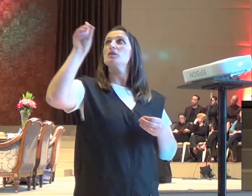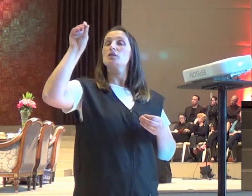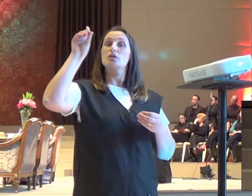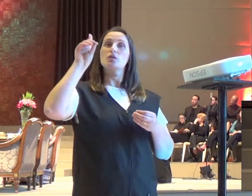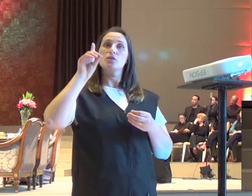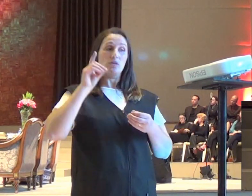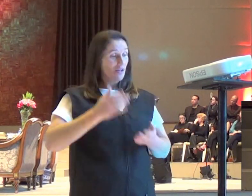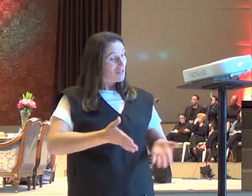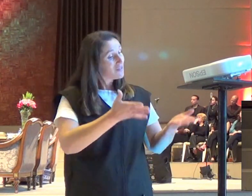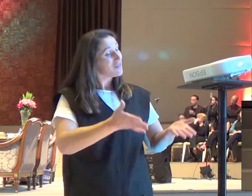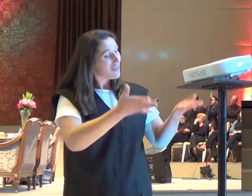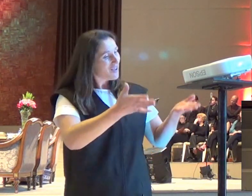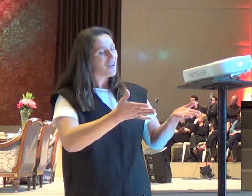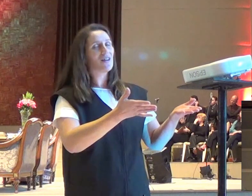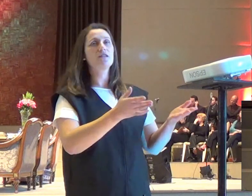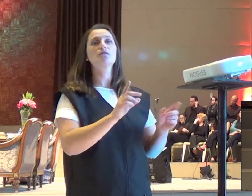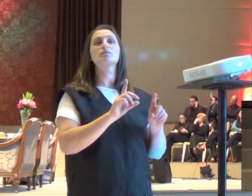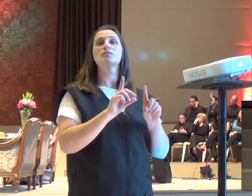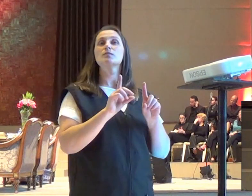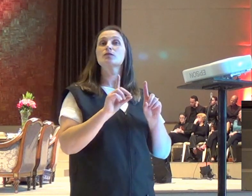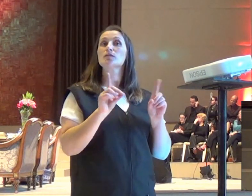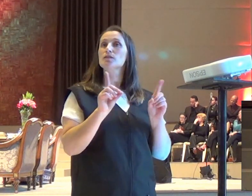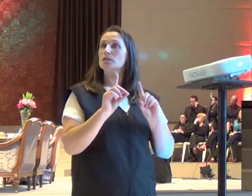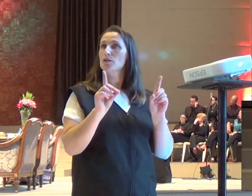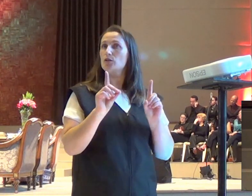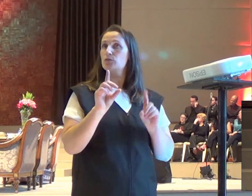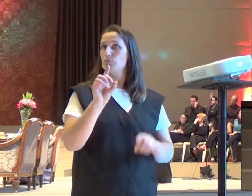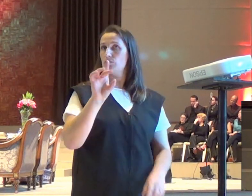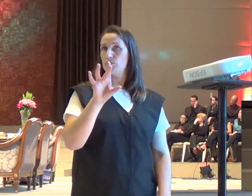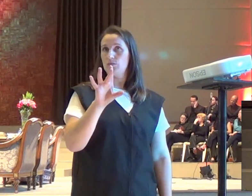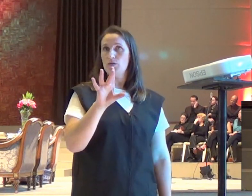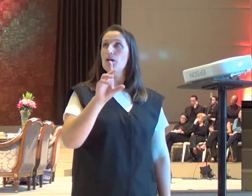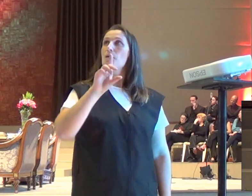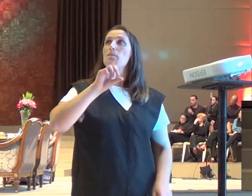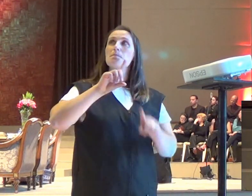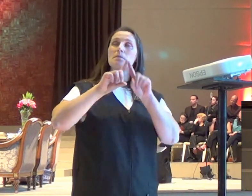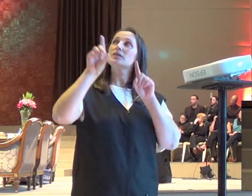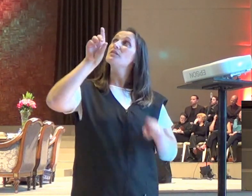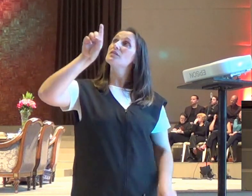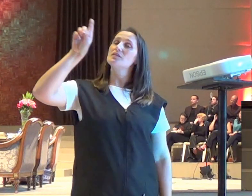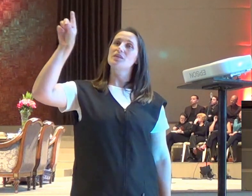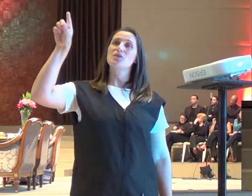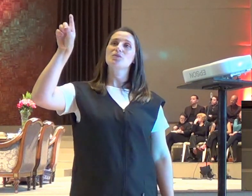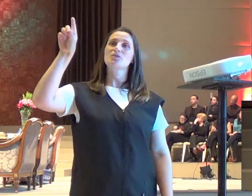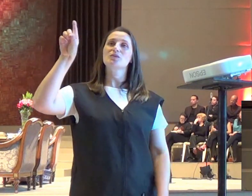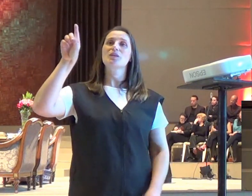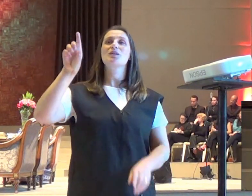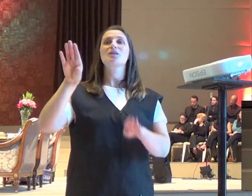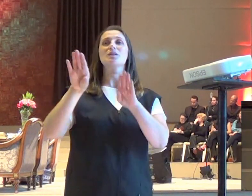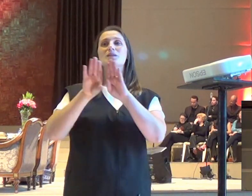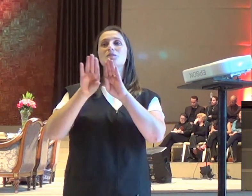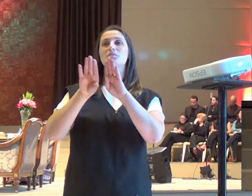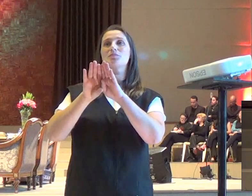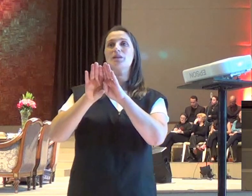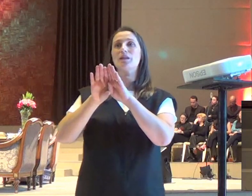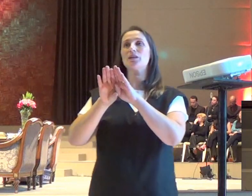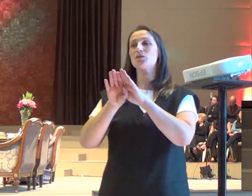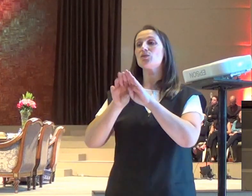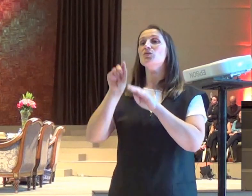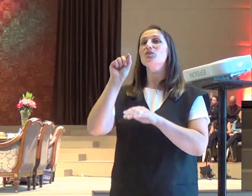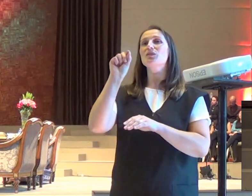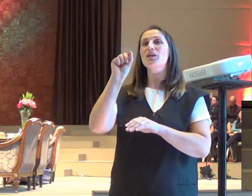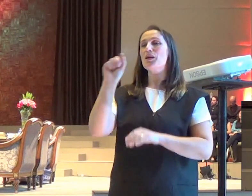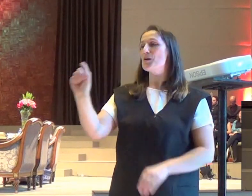como motivadores, mas Deus também nos colocou como pastores da alma